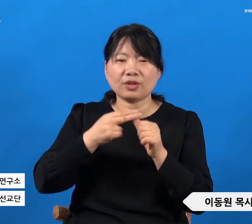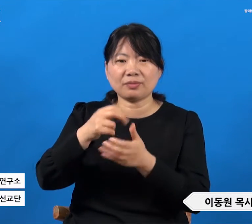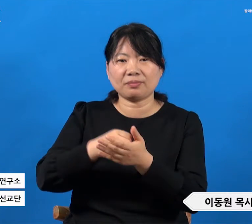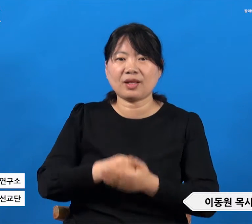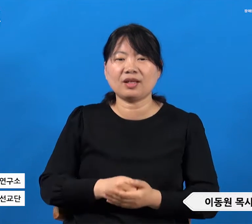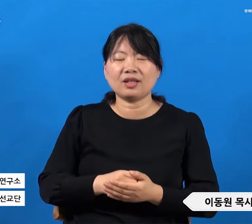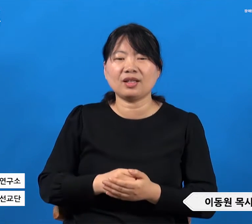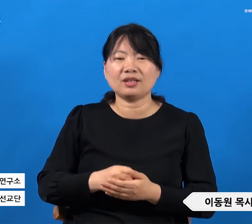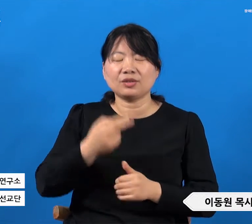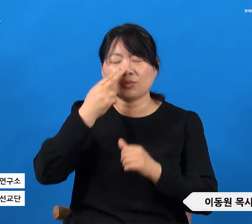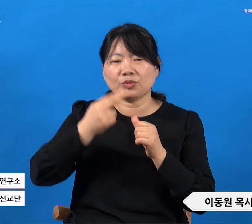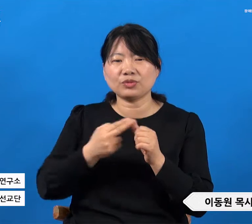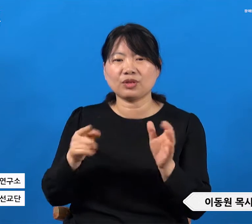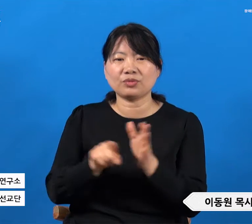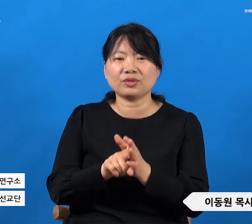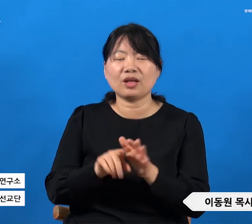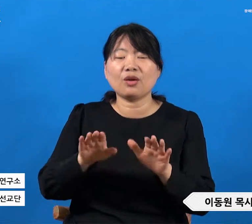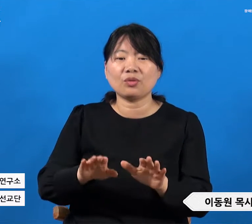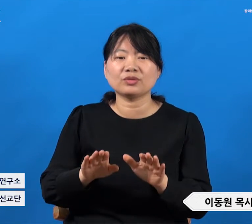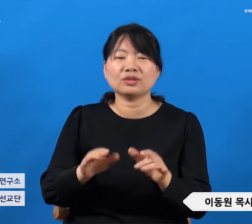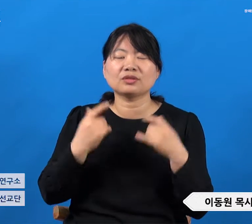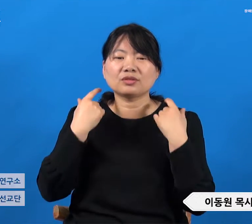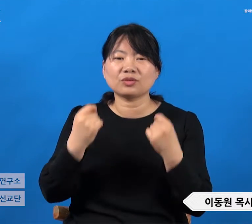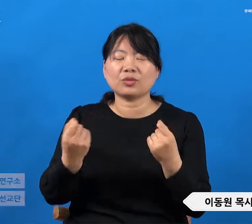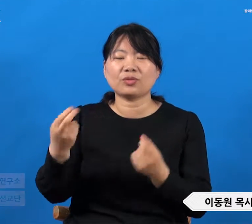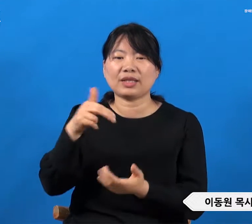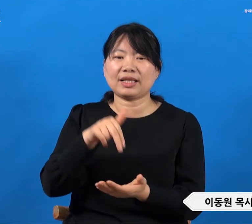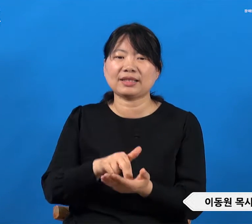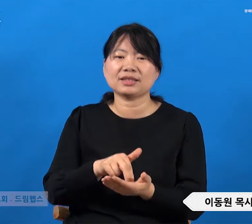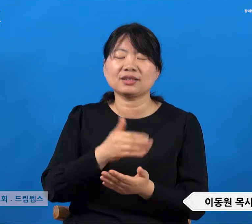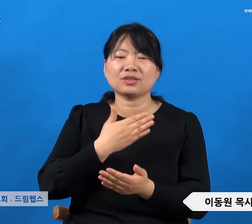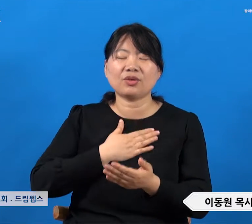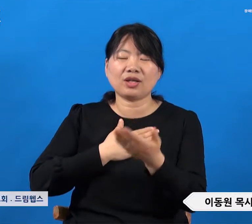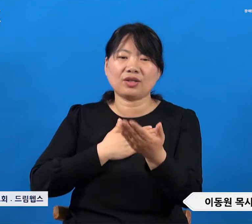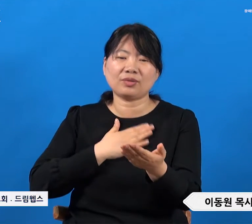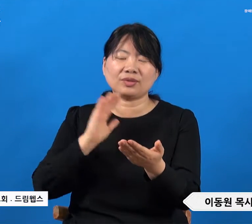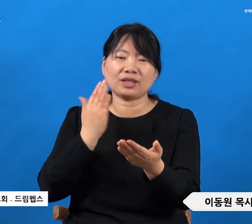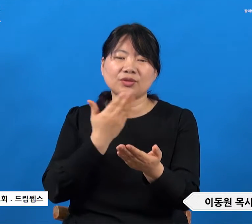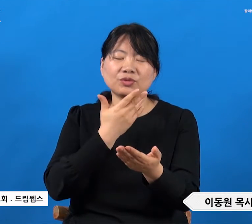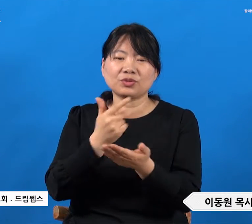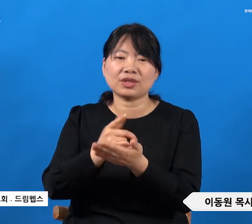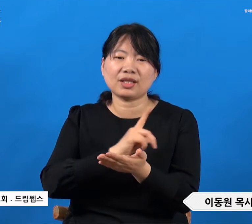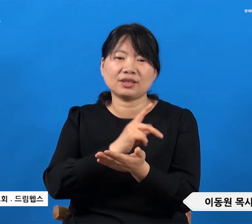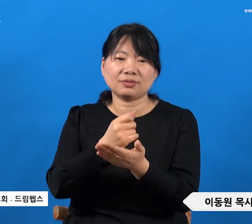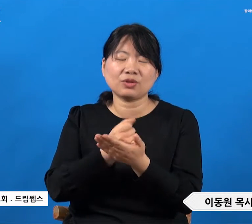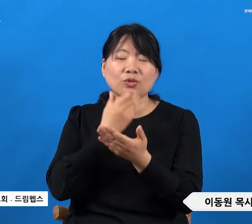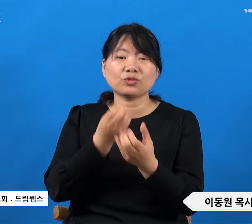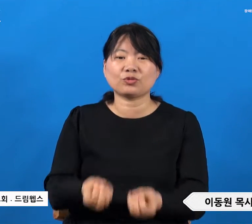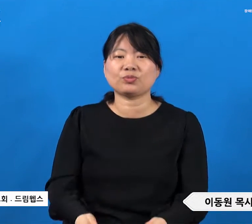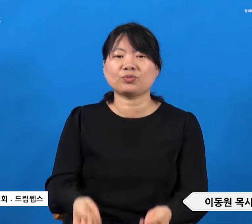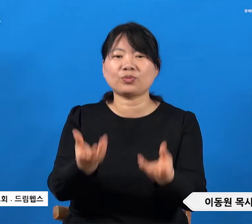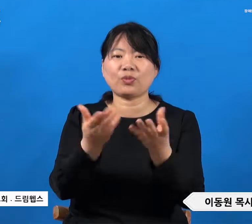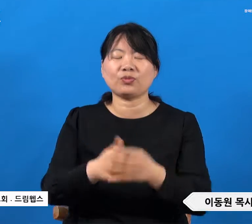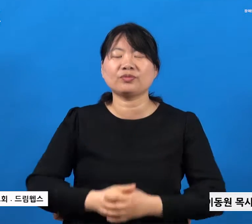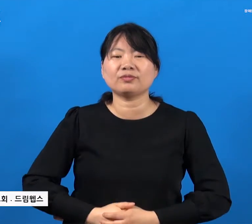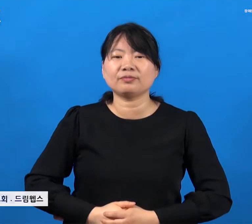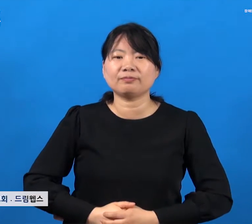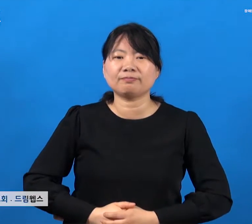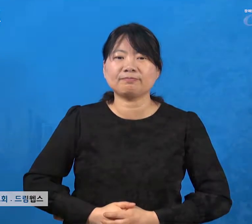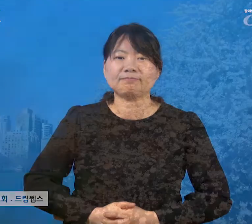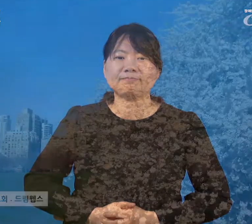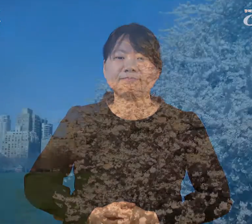말입니다. 이 도전을 위해 오늘도 다시 일어서는 저와 여러분이 되시기를 주의 이름으로 축원합니다.